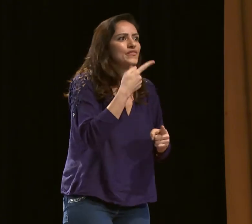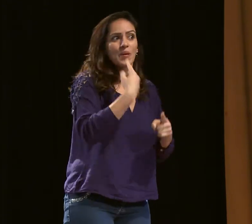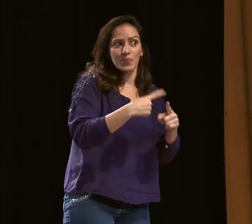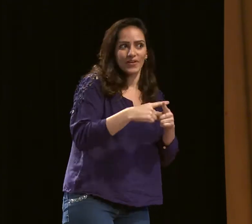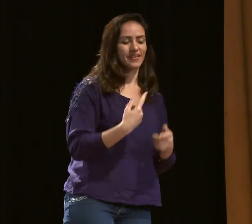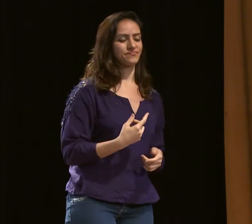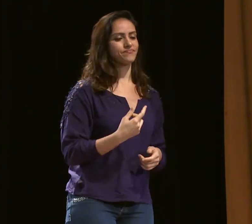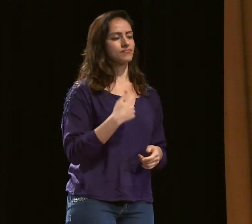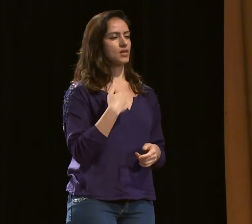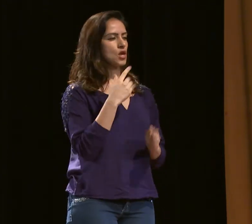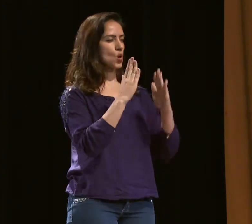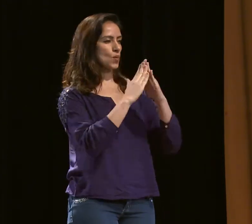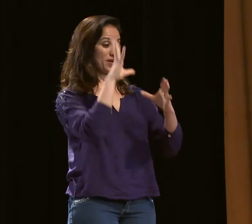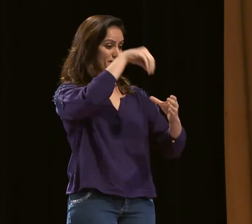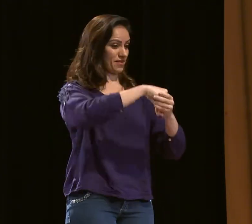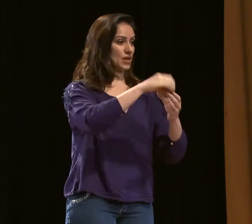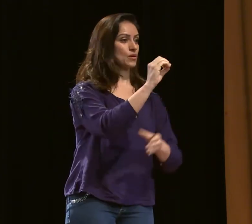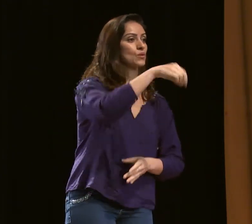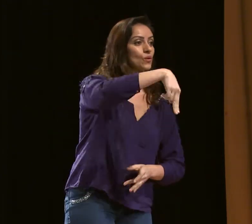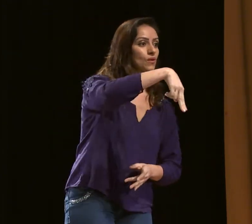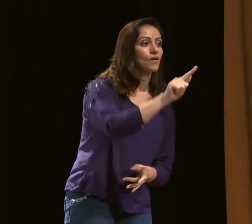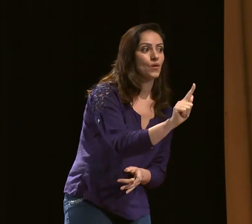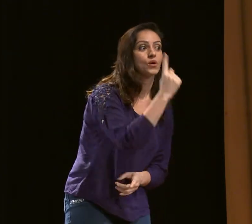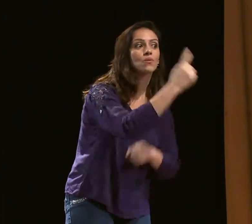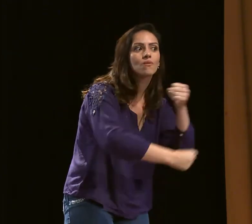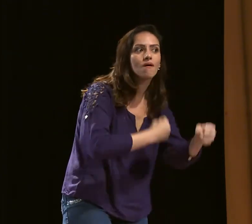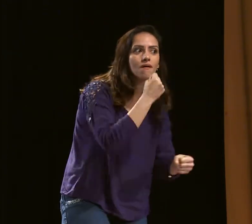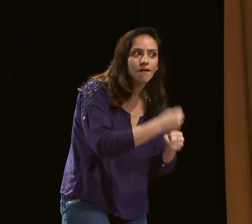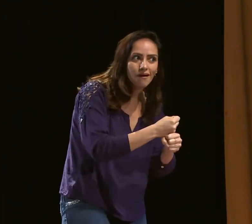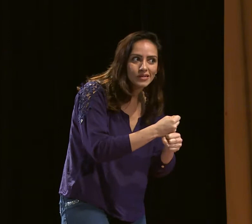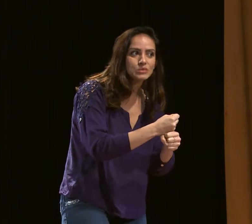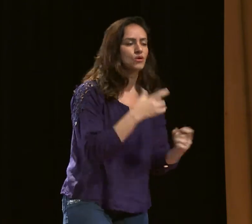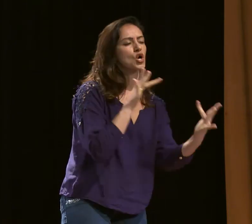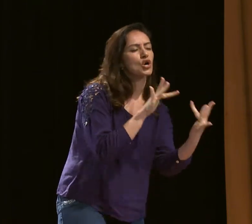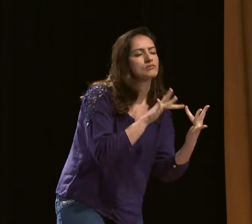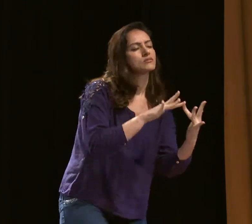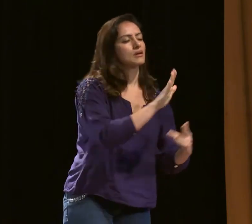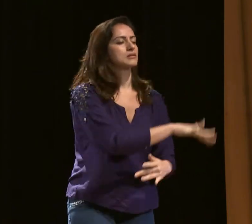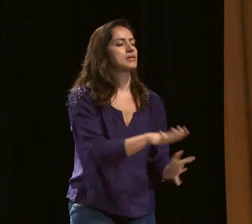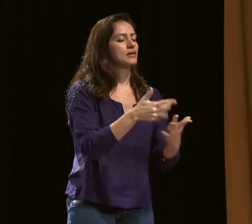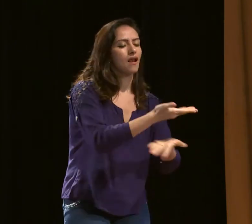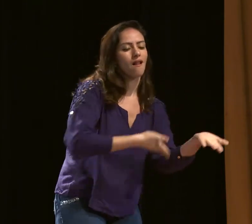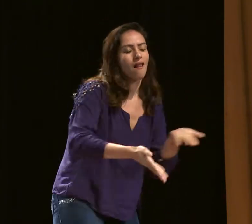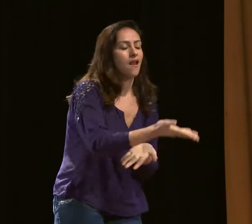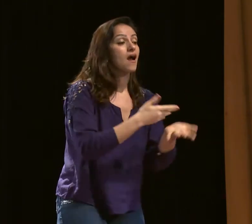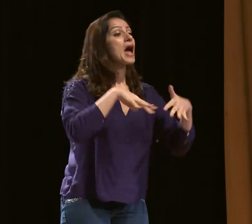quê? Porque dentro dessa ONG, durante um ano que eu fiquei lá trabalhando com contato com essas crianças,